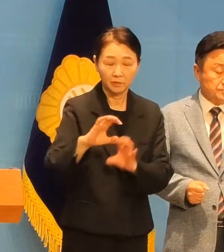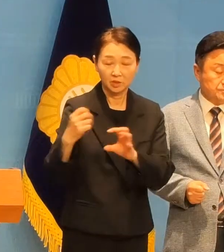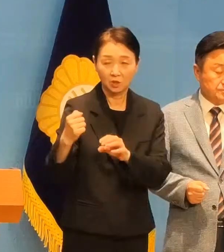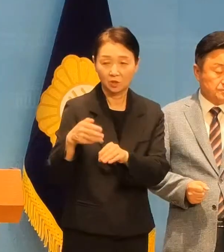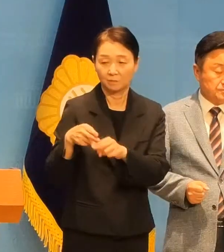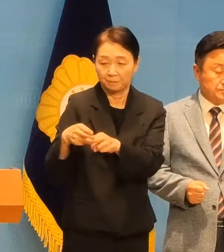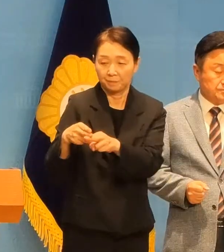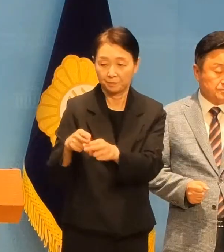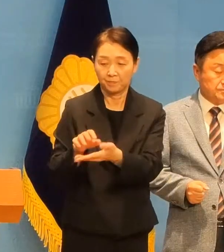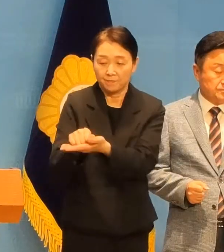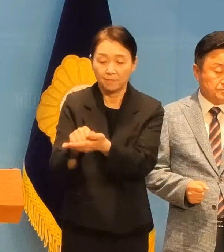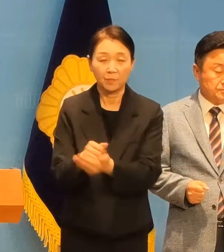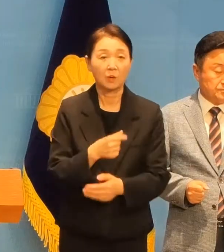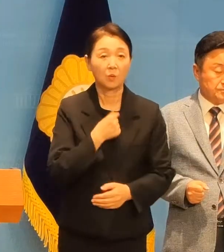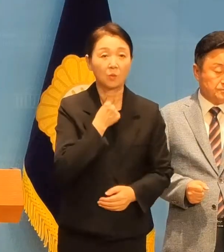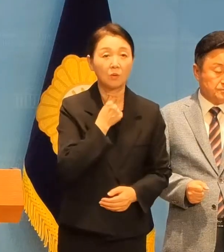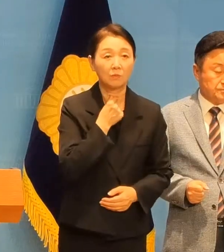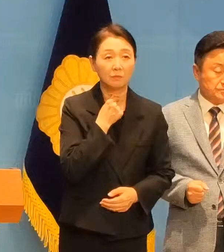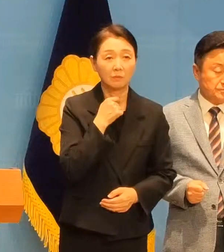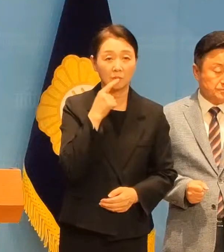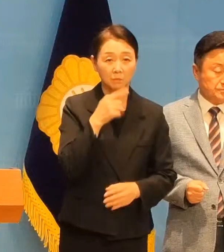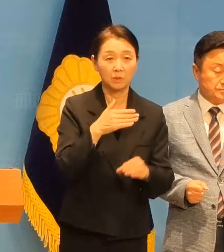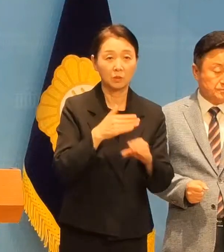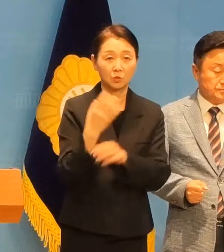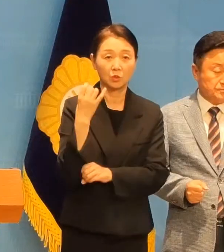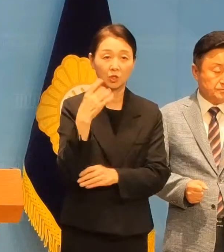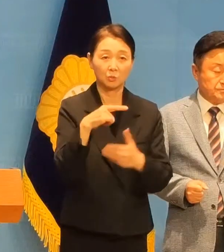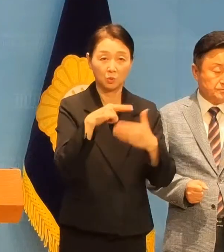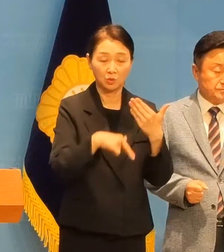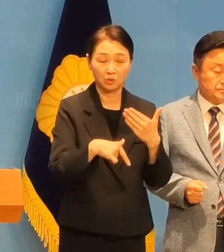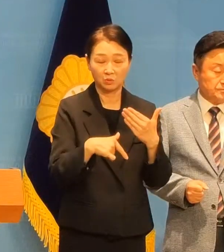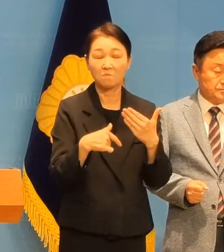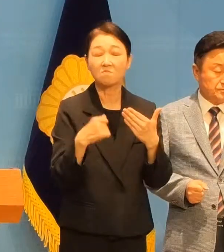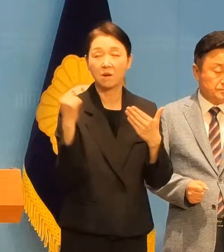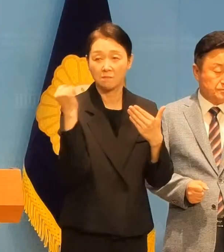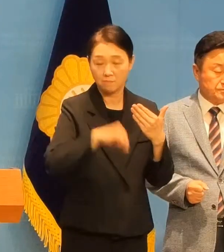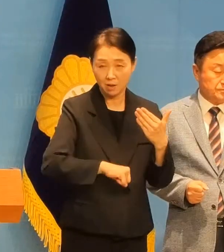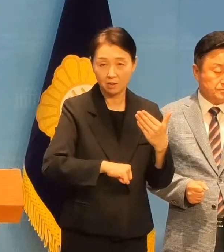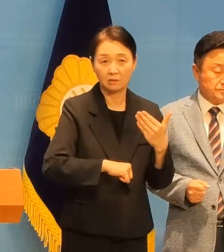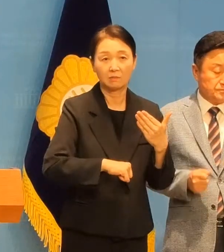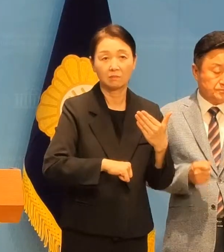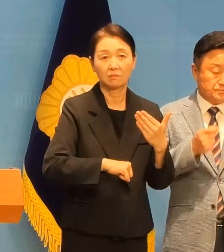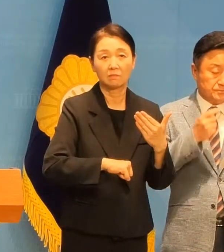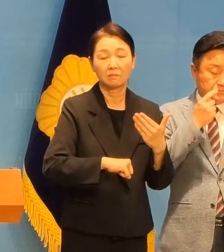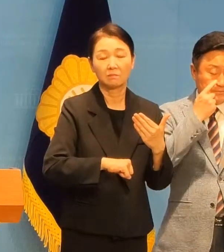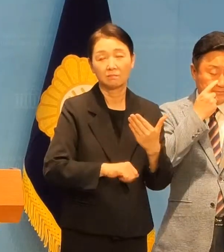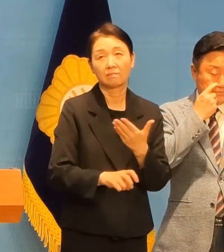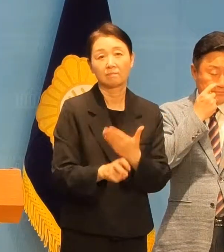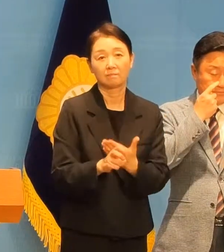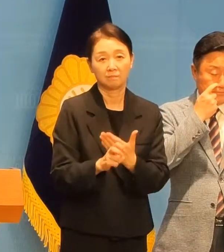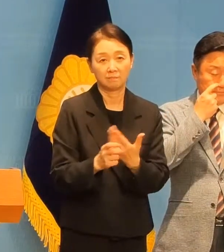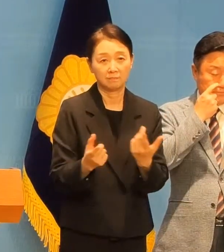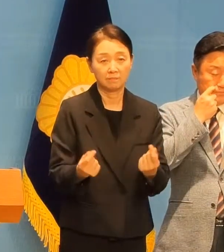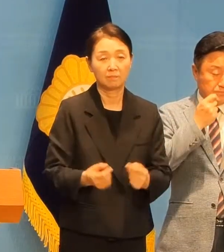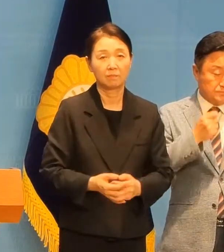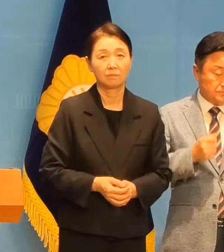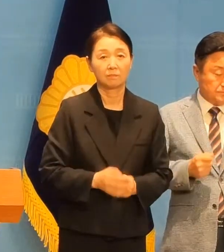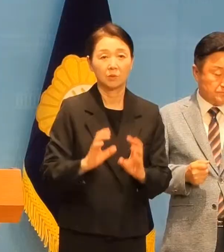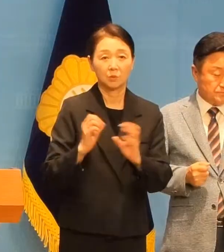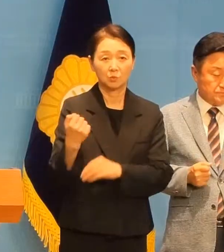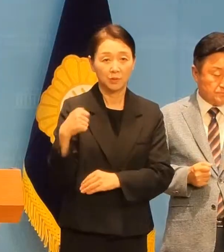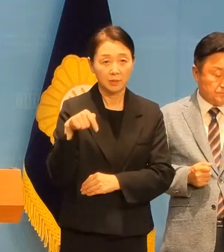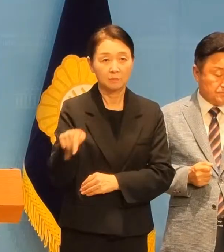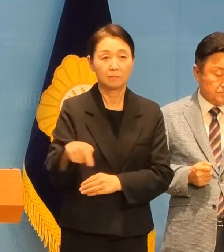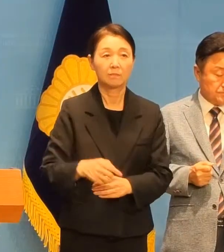장악하려는 시도로 민주적 기본 질서를 훼손하는 중차대한 위헌 행위입니다.